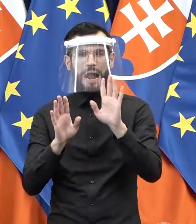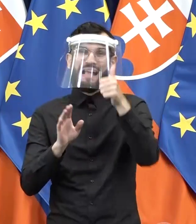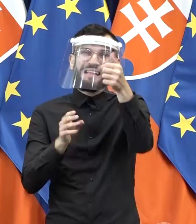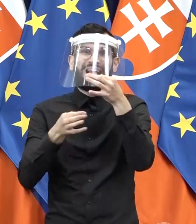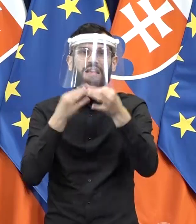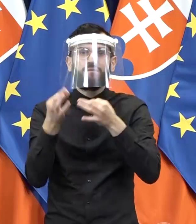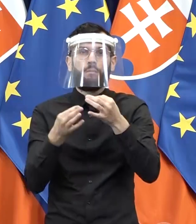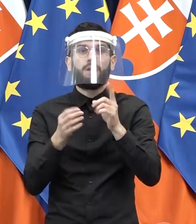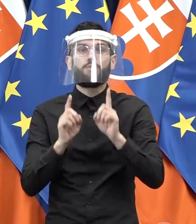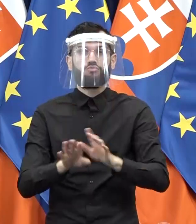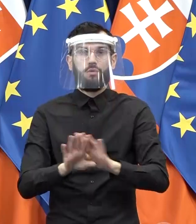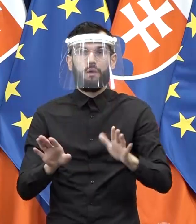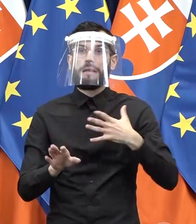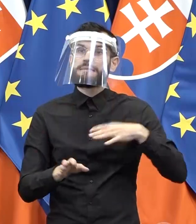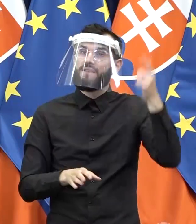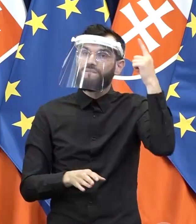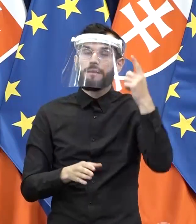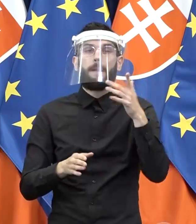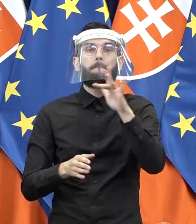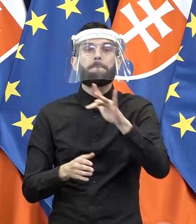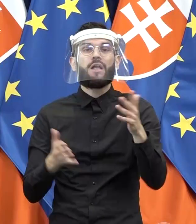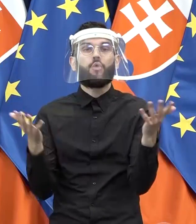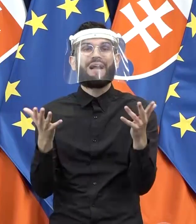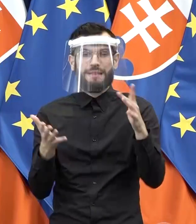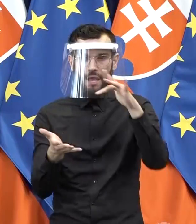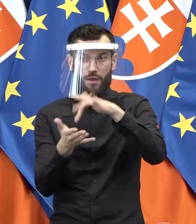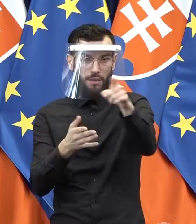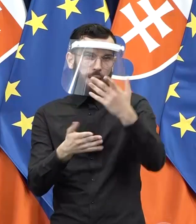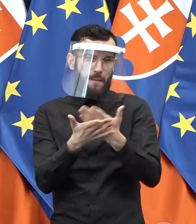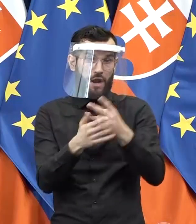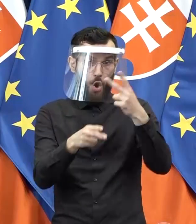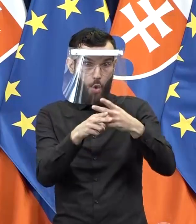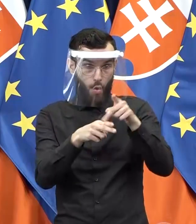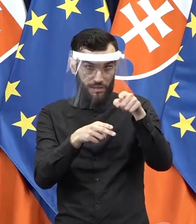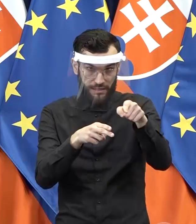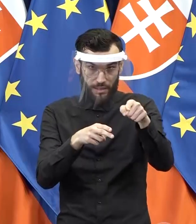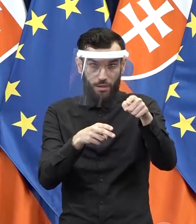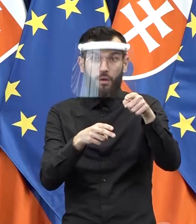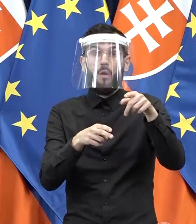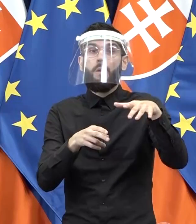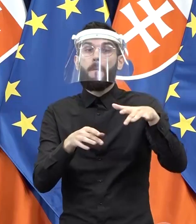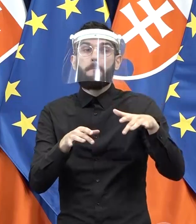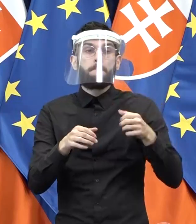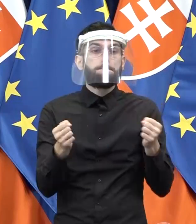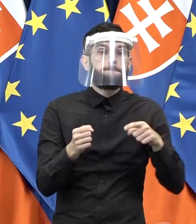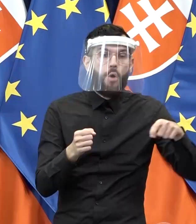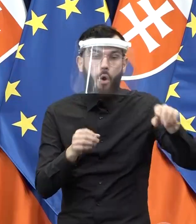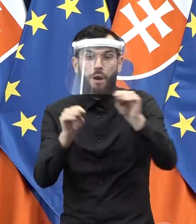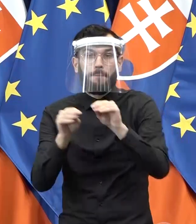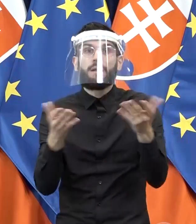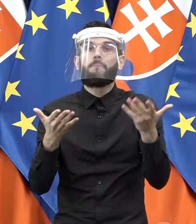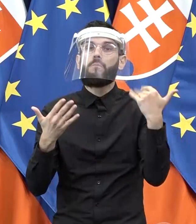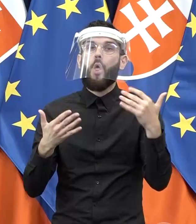cenná a to je toho cieľom, vedieť, kde sa nakazený človek predtým pohyboval. Zároveň, keď to ale